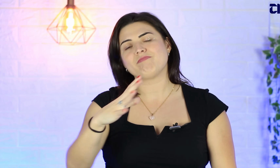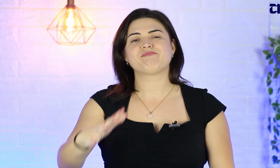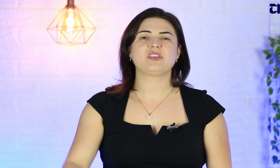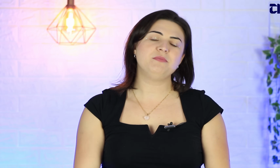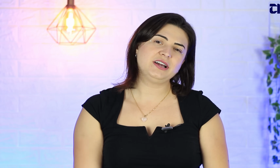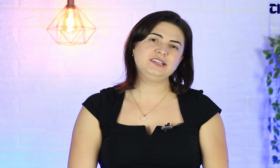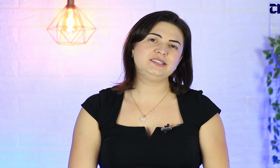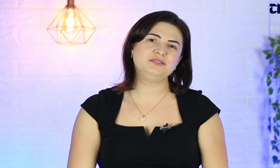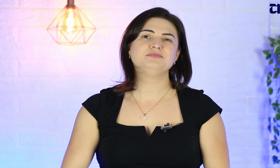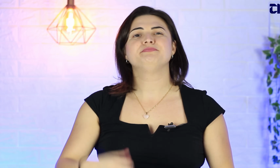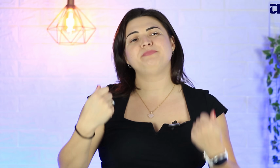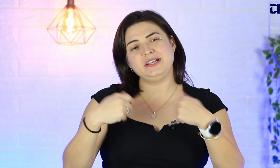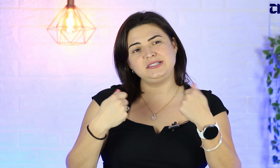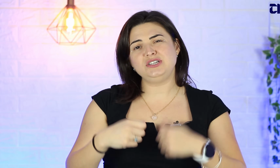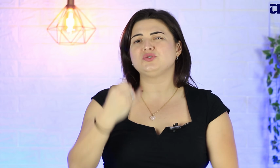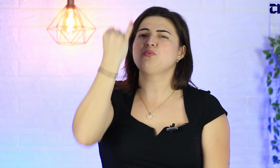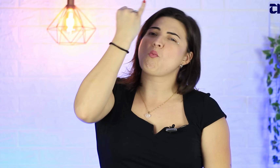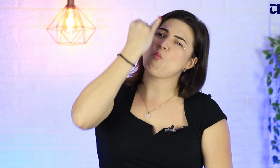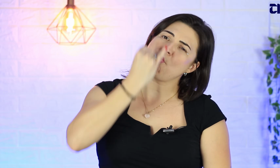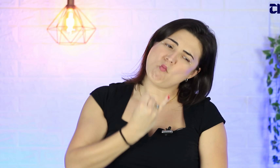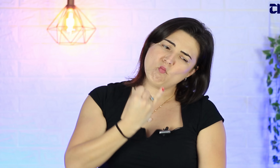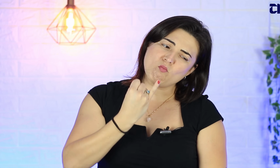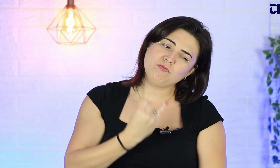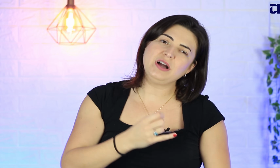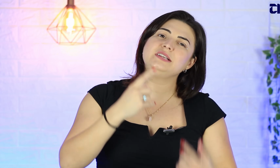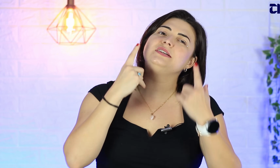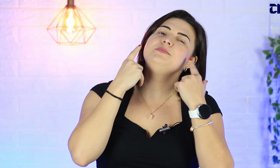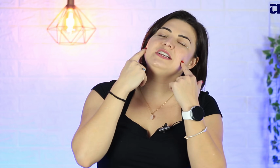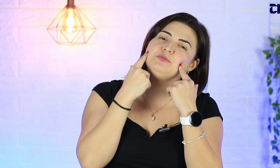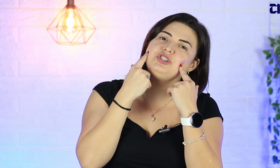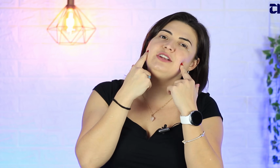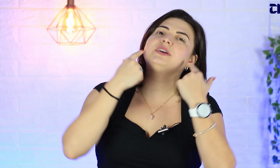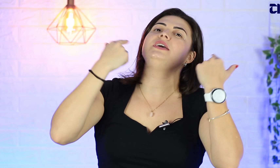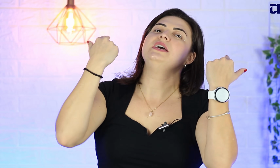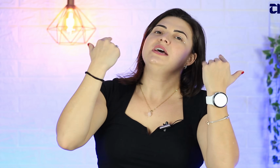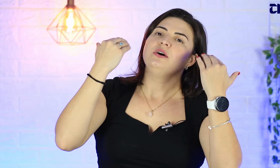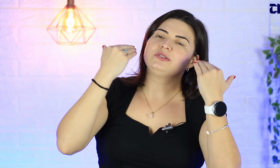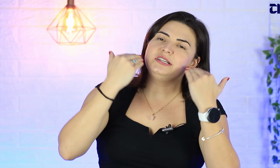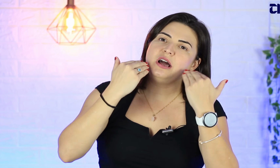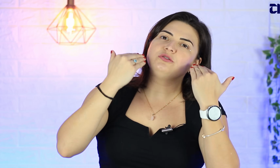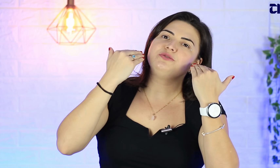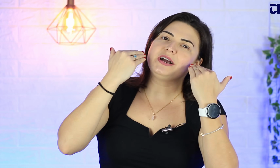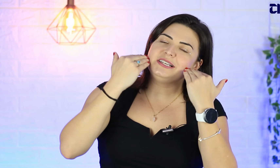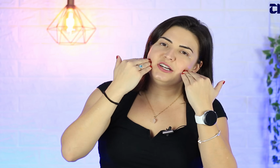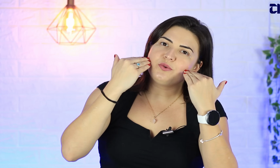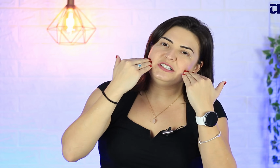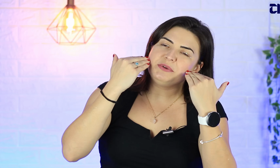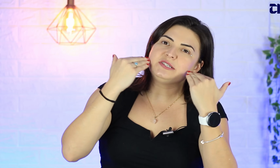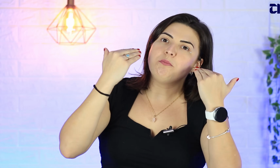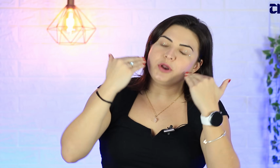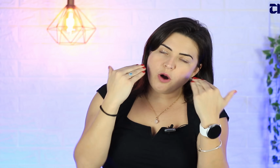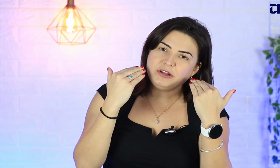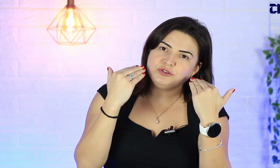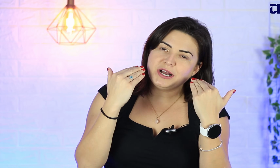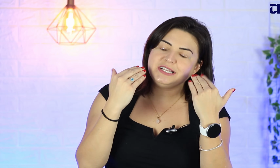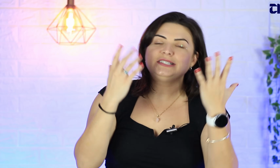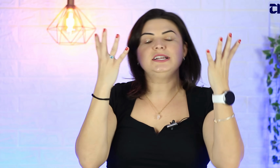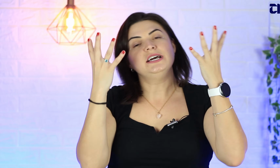Preciso emagrecer. Preciso emagrecer. Mesmo jeito aqui. O sinal de emagrecer com a expressão própria de emagrecer.